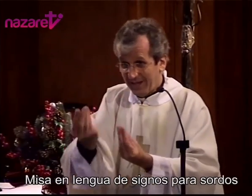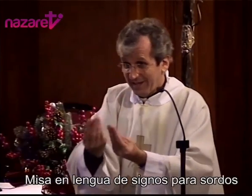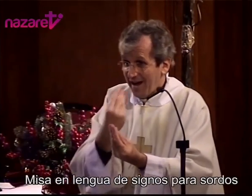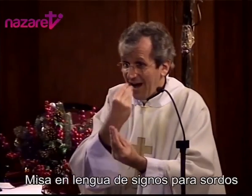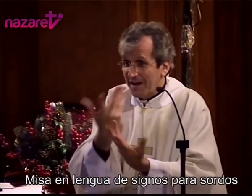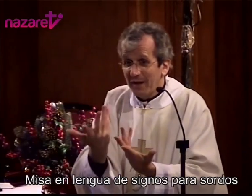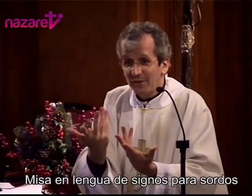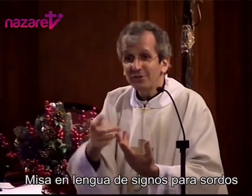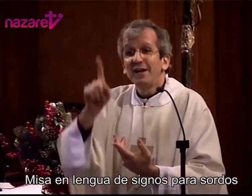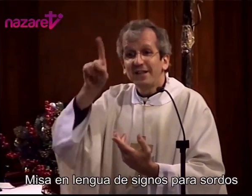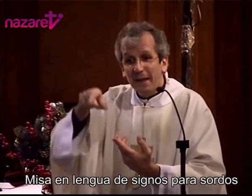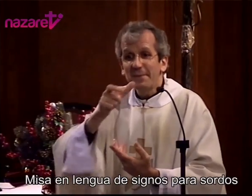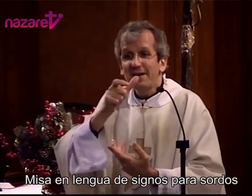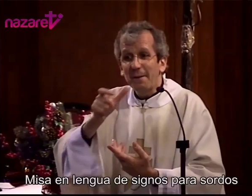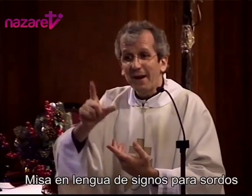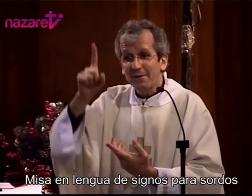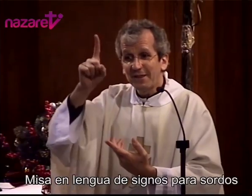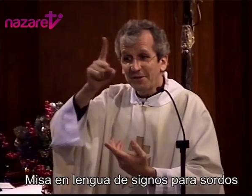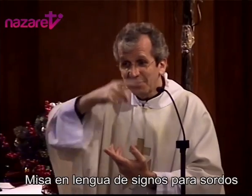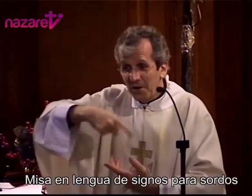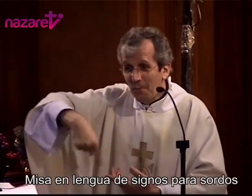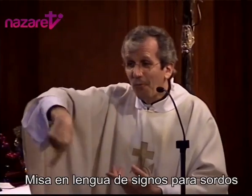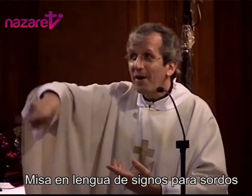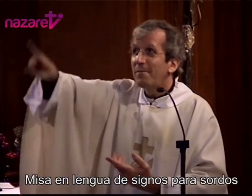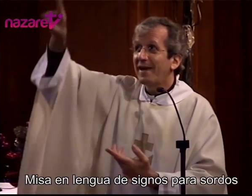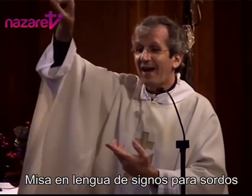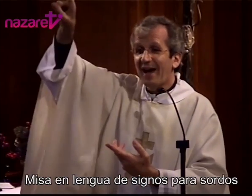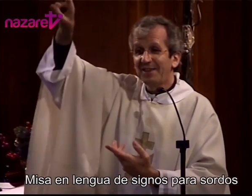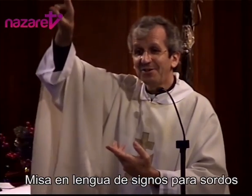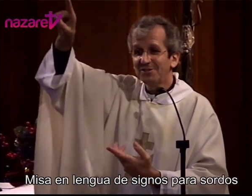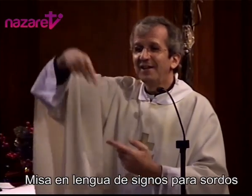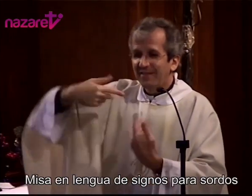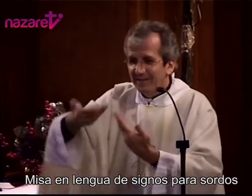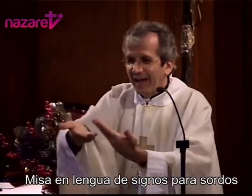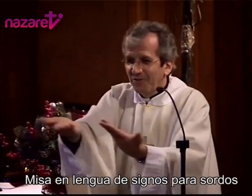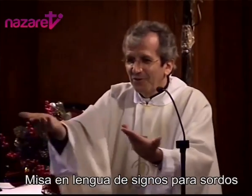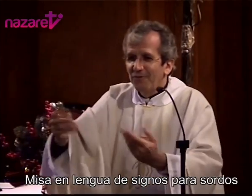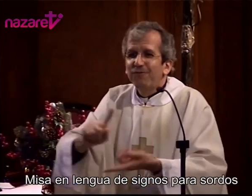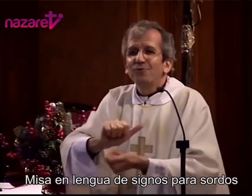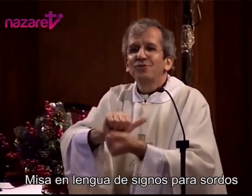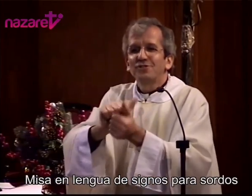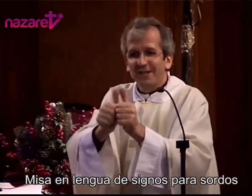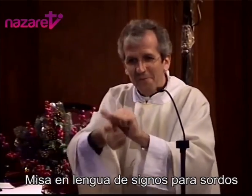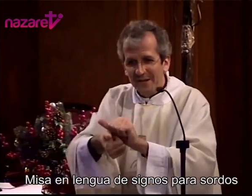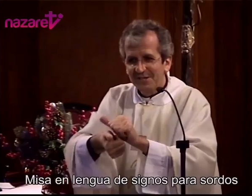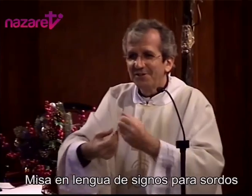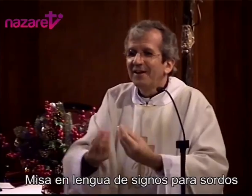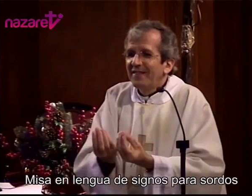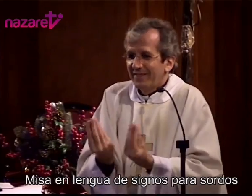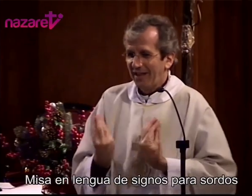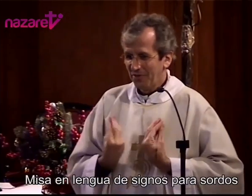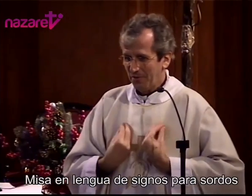frutos, da alimentos, también la palabra de Dios vuelve a Dios dando frutos de